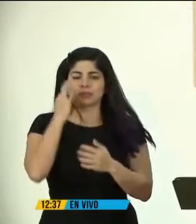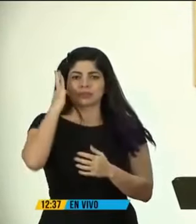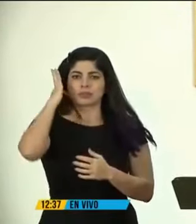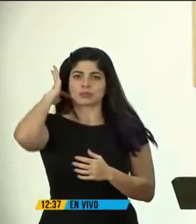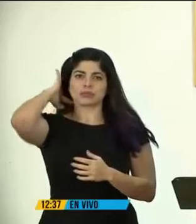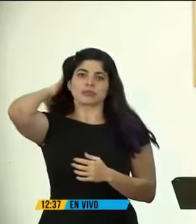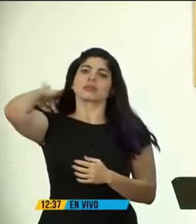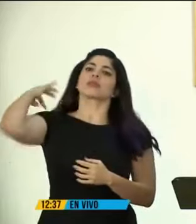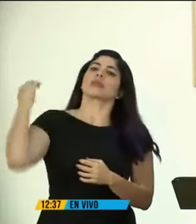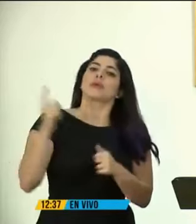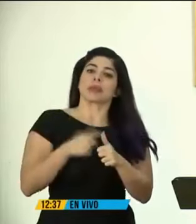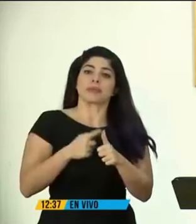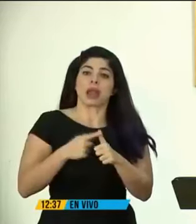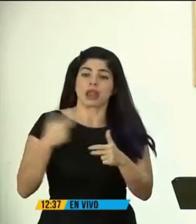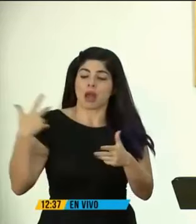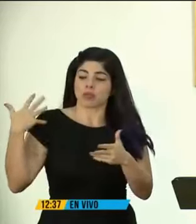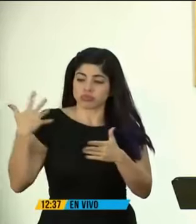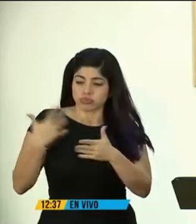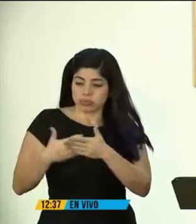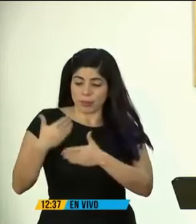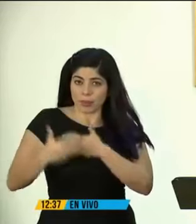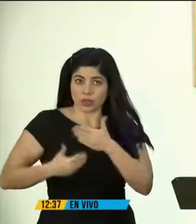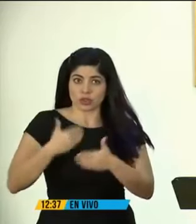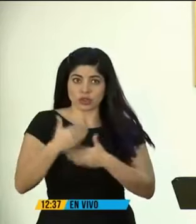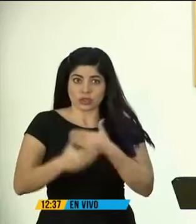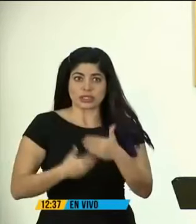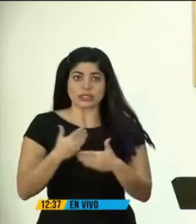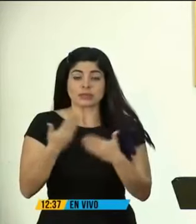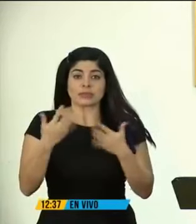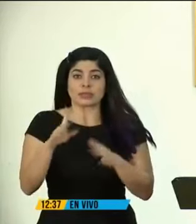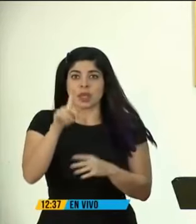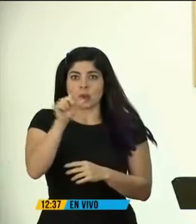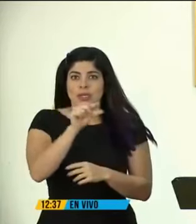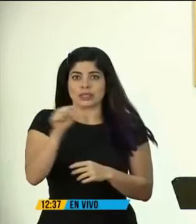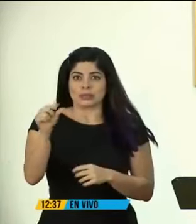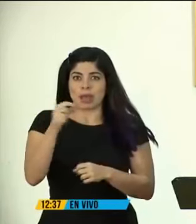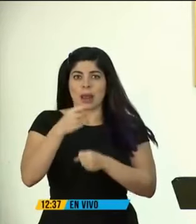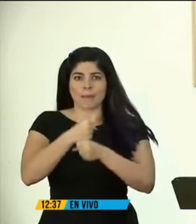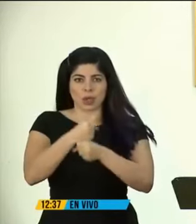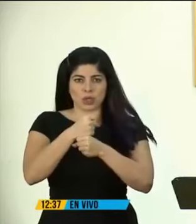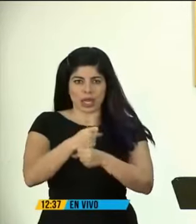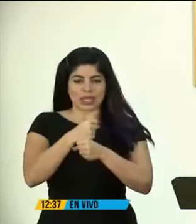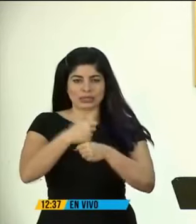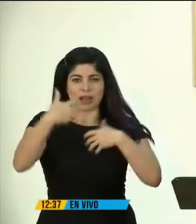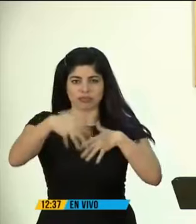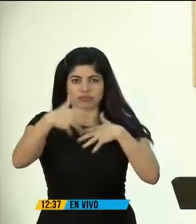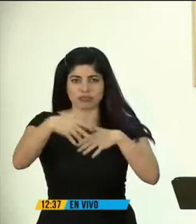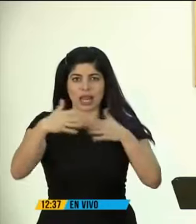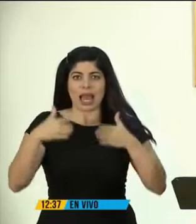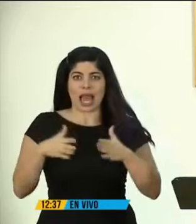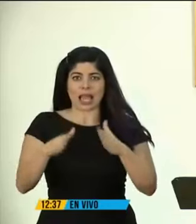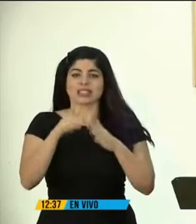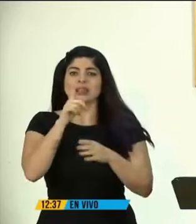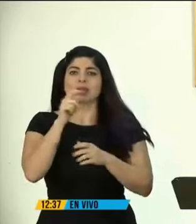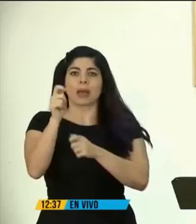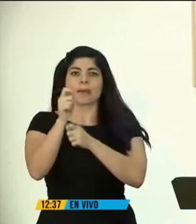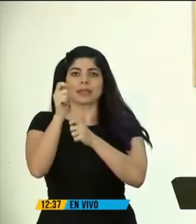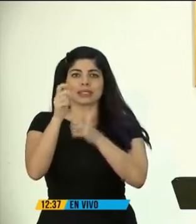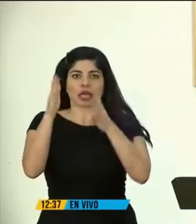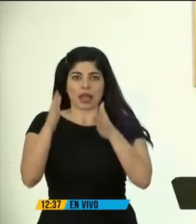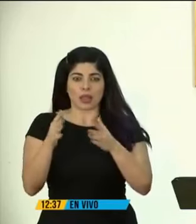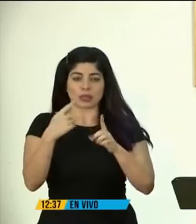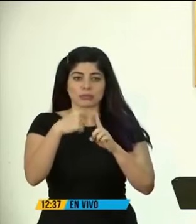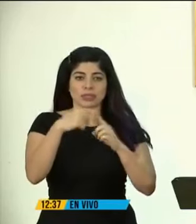a lo largo de todo este proceso, que ya lleva una semana de protestas, de manifestaciones en las calles por parte de pescadores, por parte